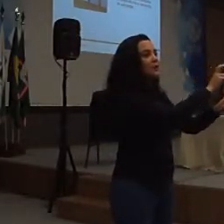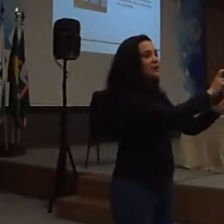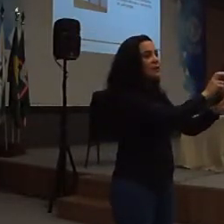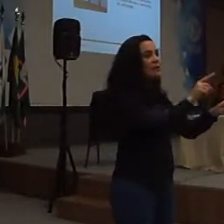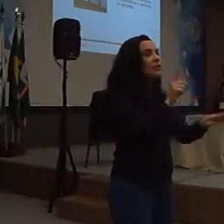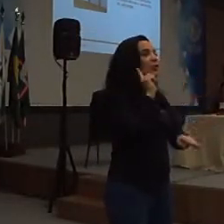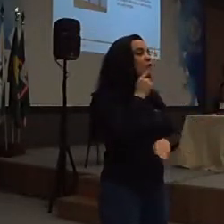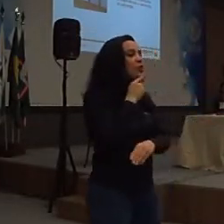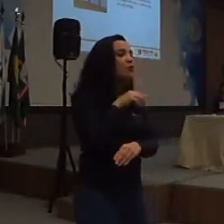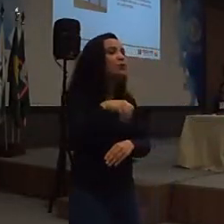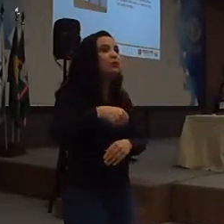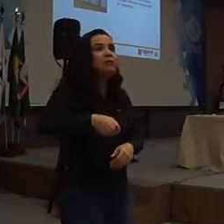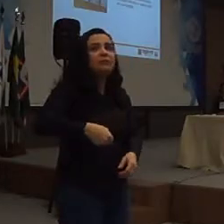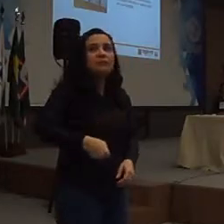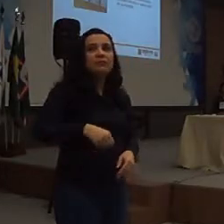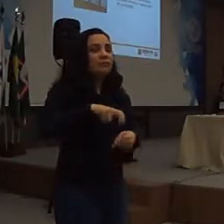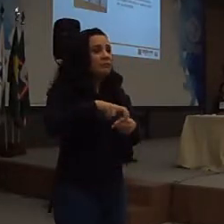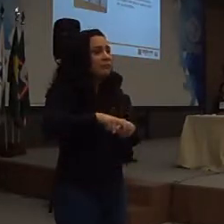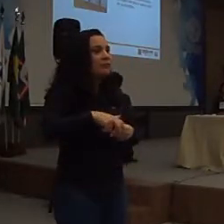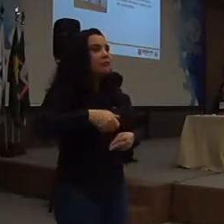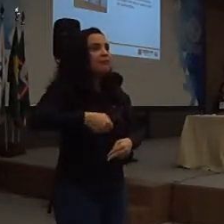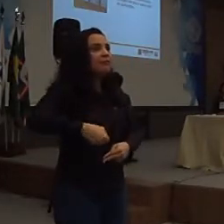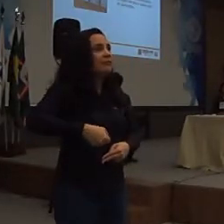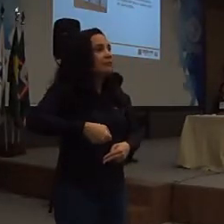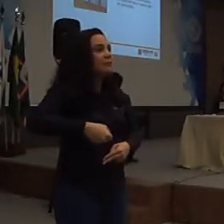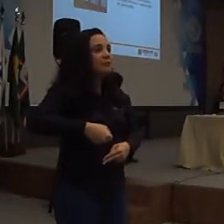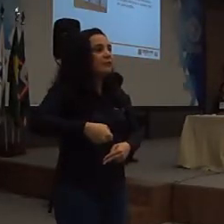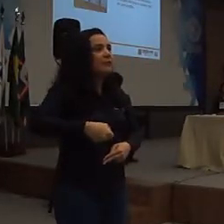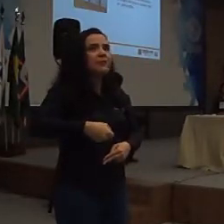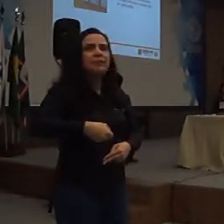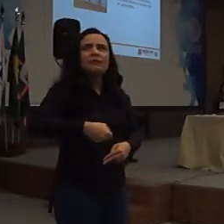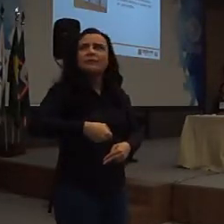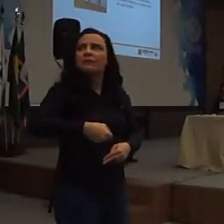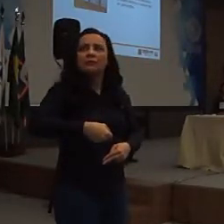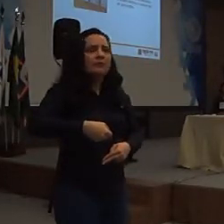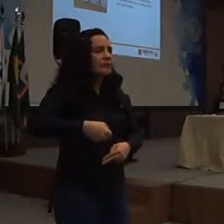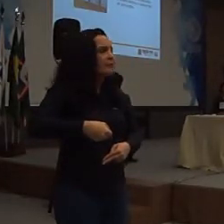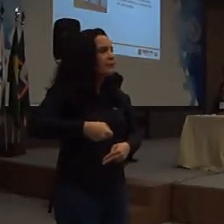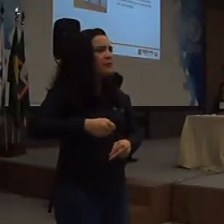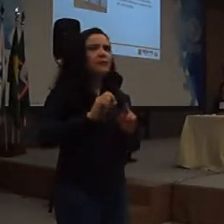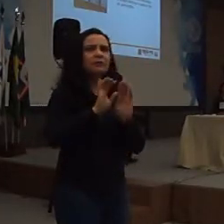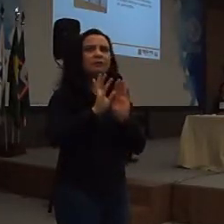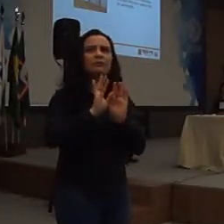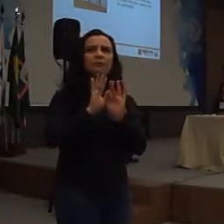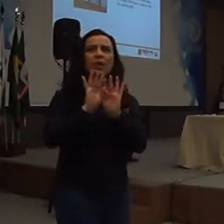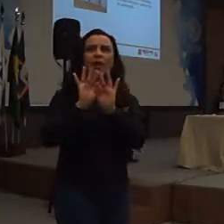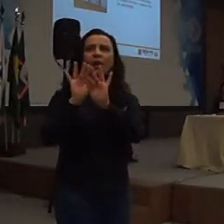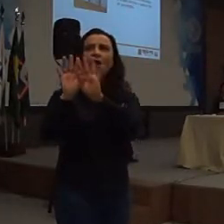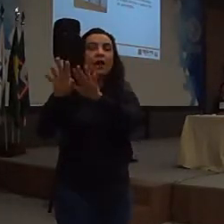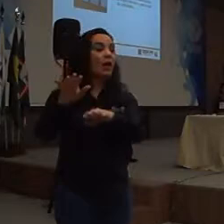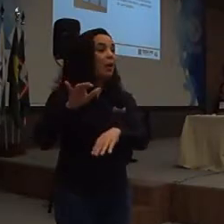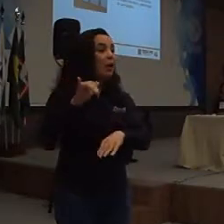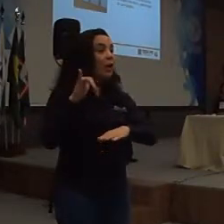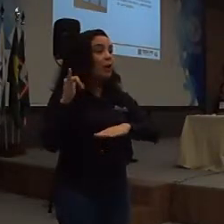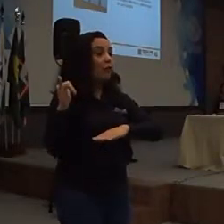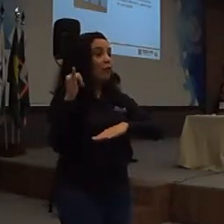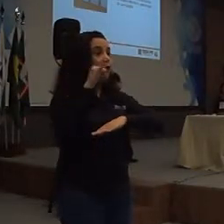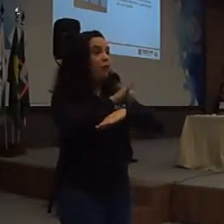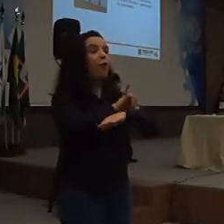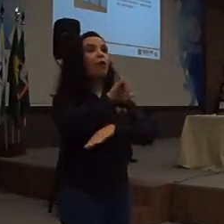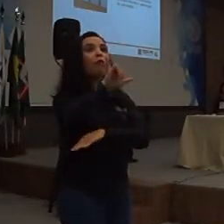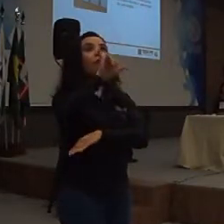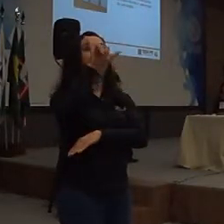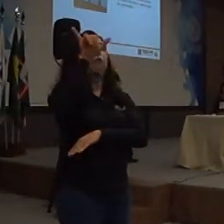uma pessoa que é surda está sentada no portão 3. Continua no portão 3. O voo decola, ainda fica gritando a moça